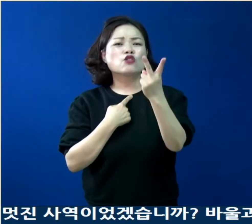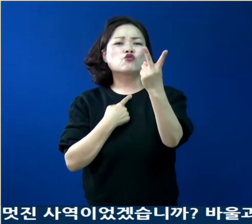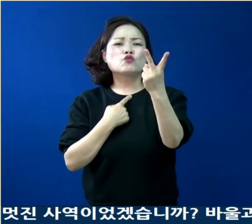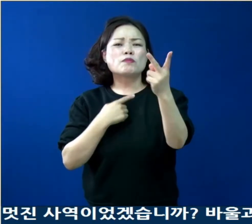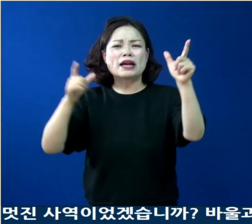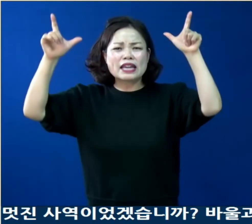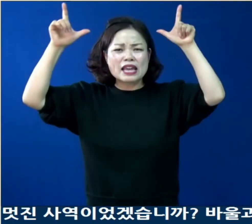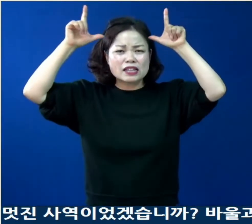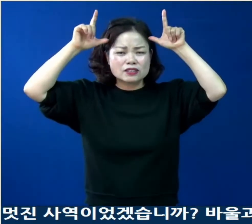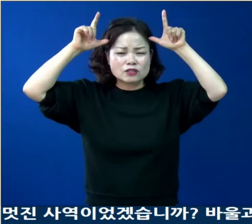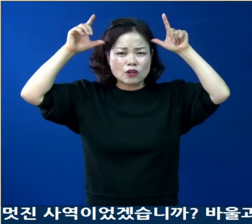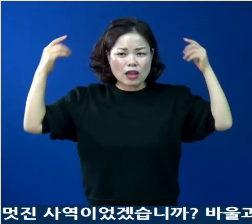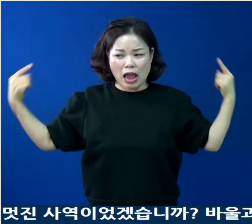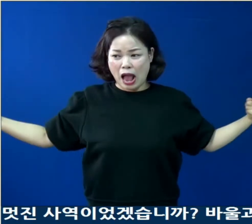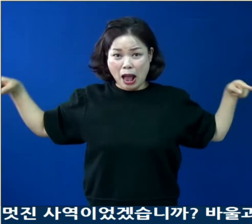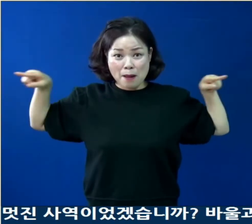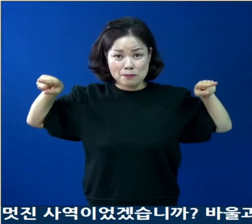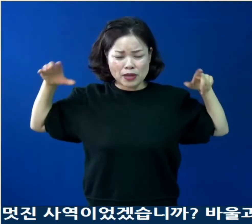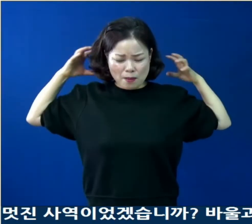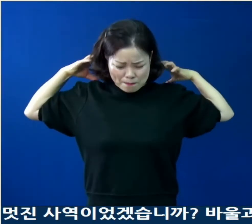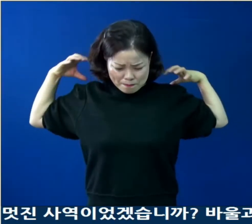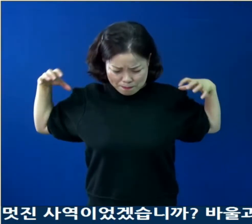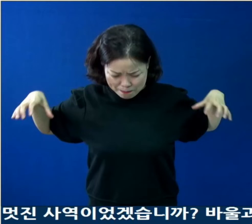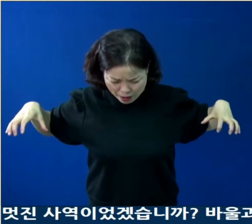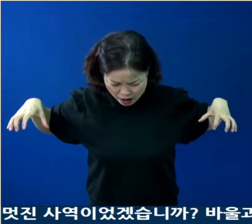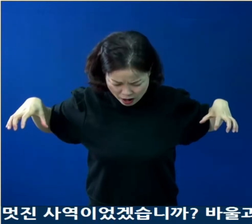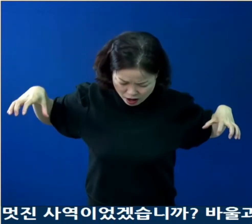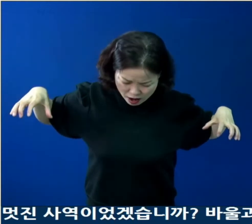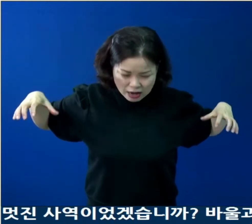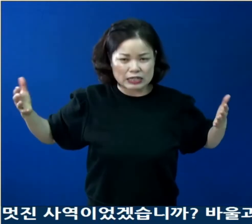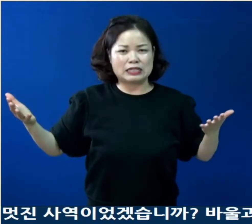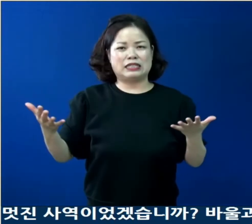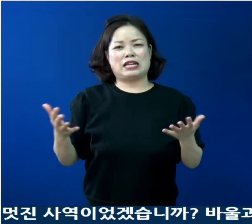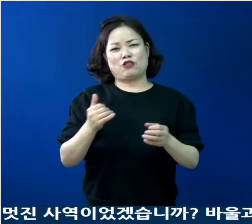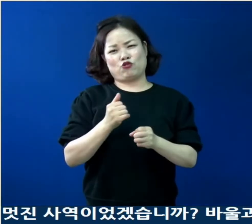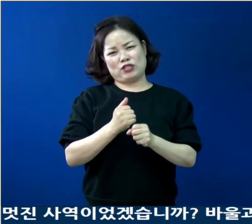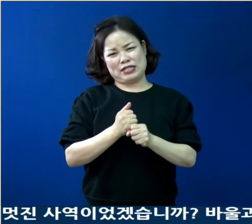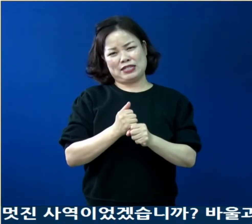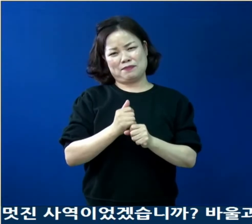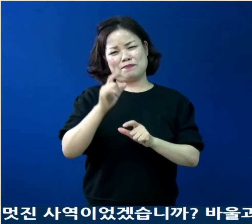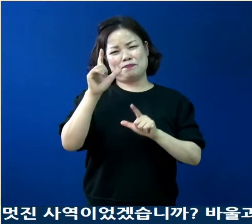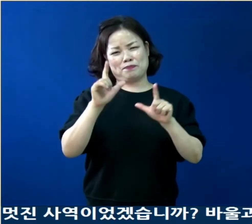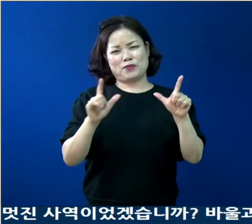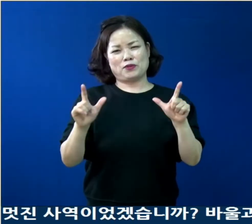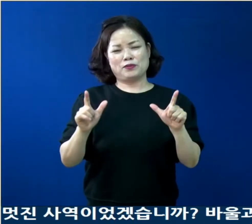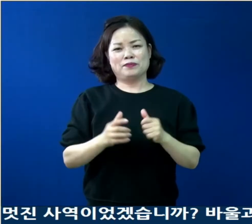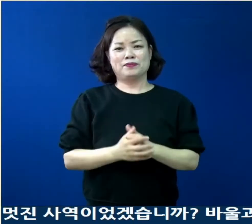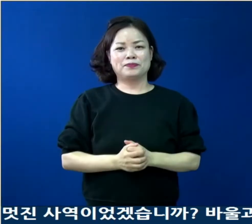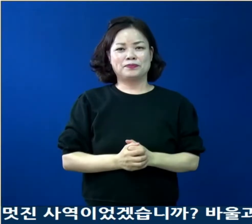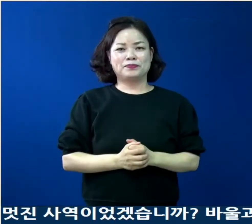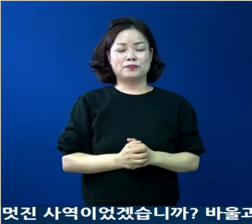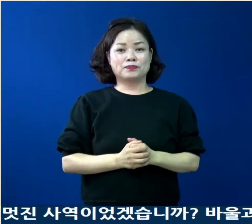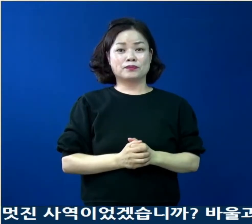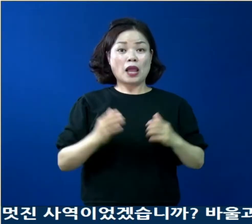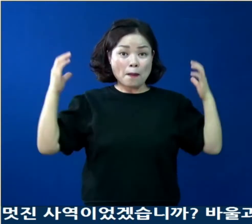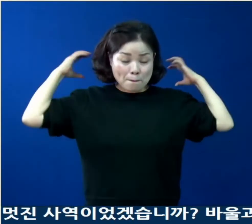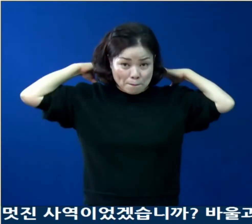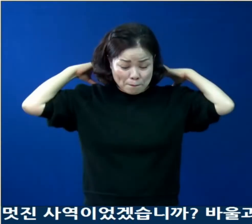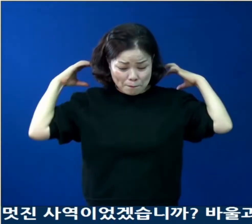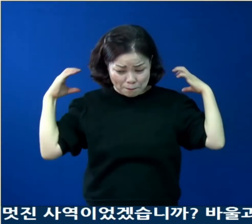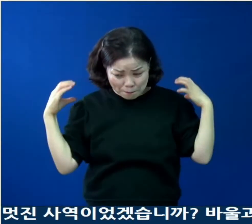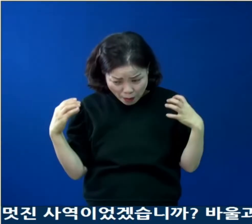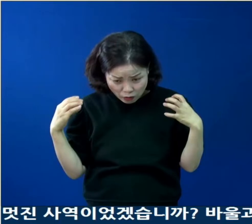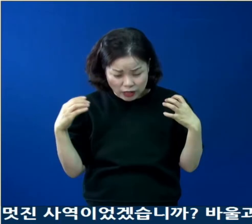마리의 소가 함께 일할 수 있도록 묶는 장치, 멍에죠. 멍에,